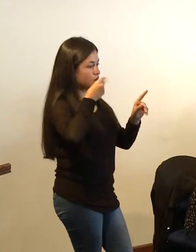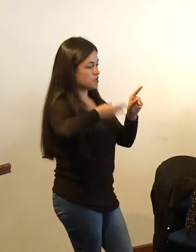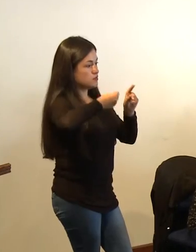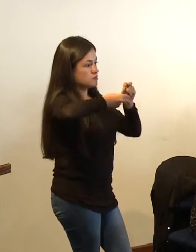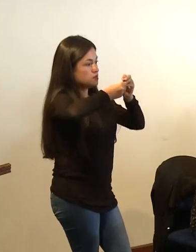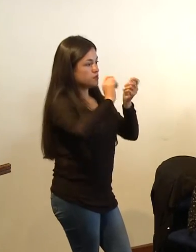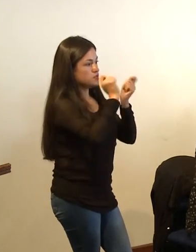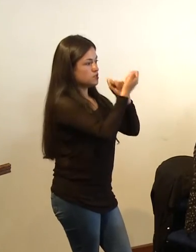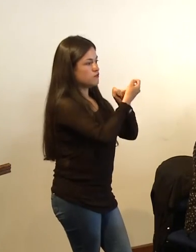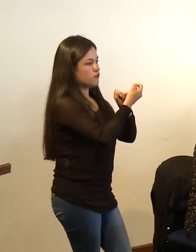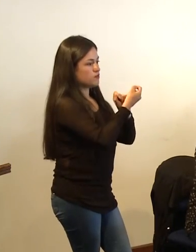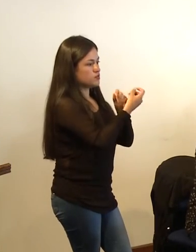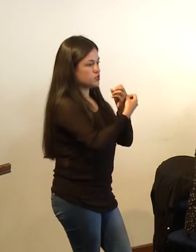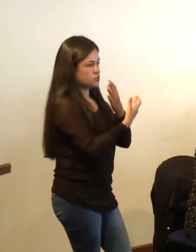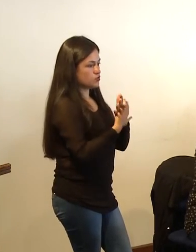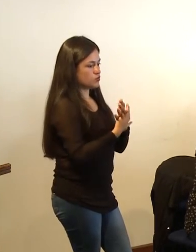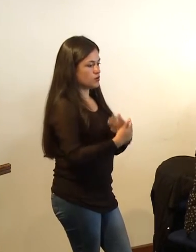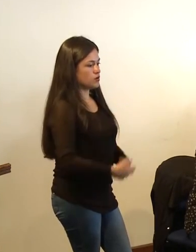más estructurales.